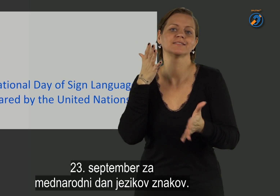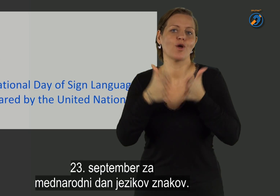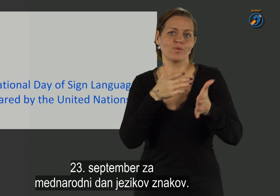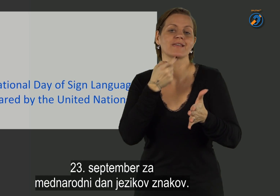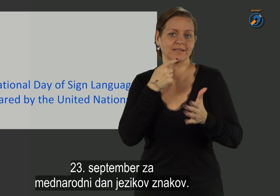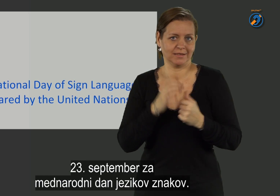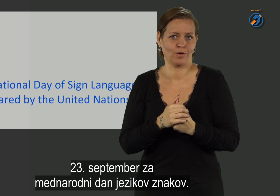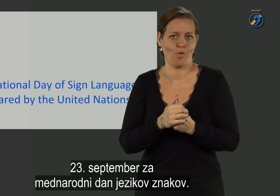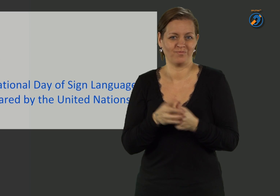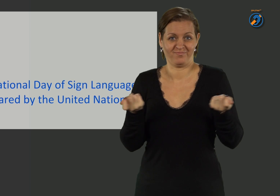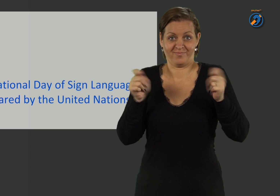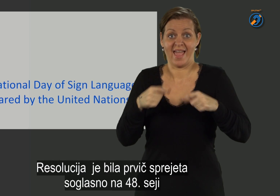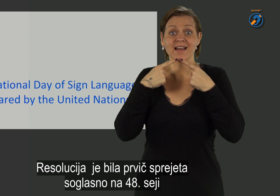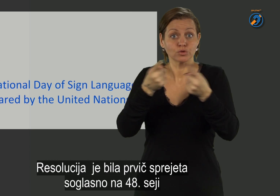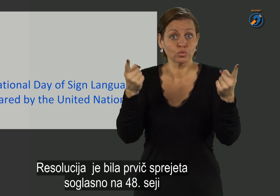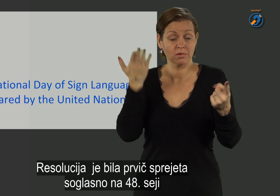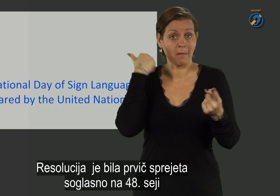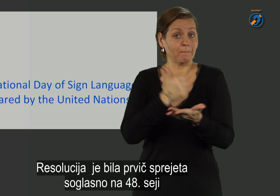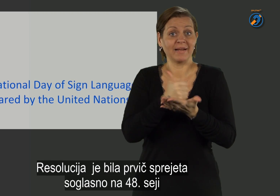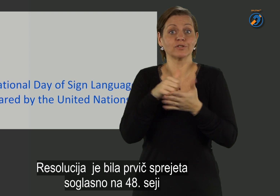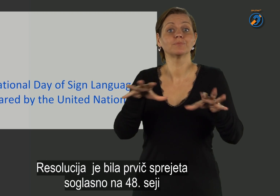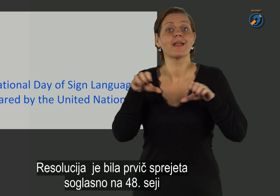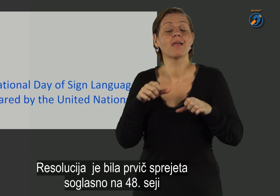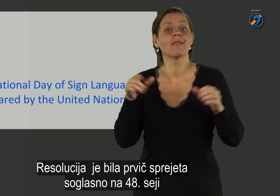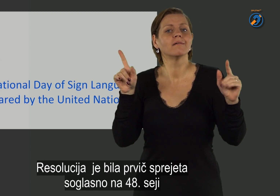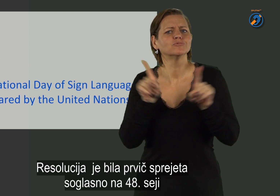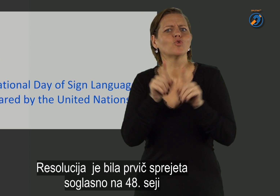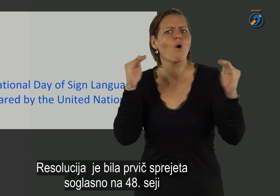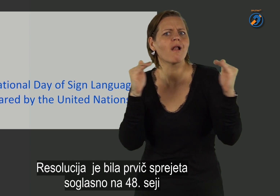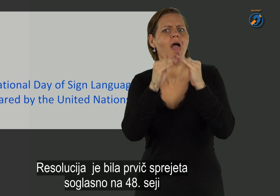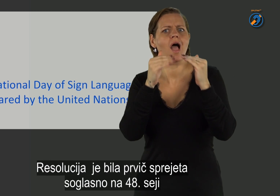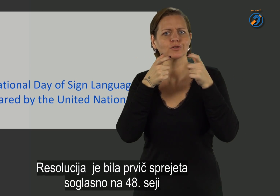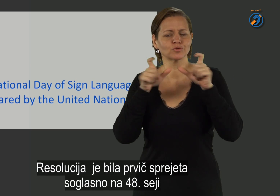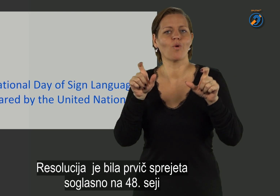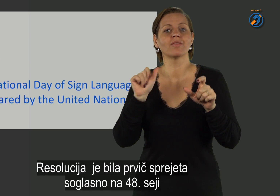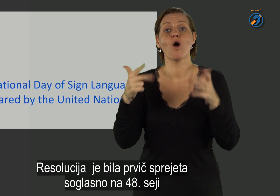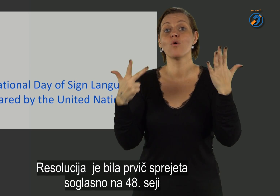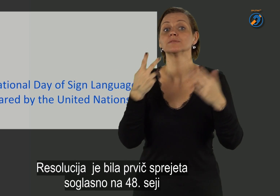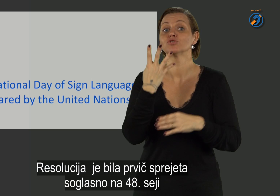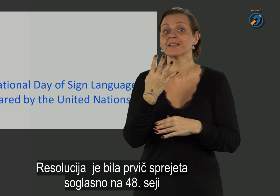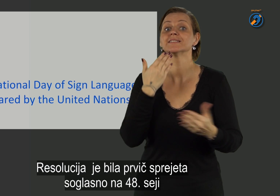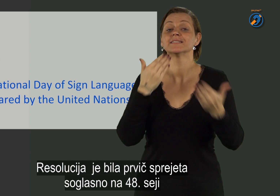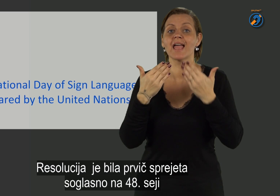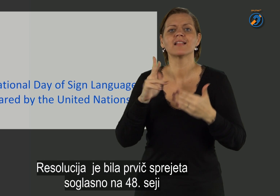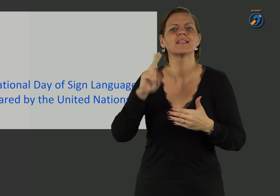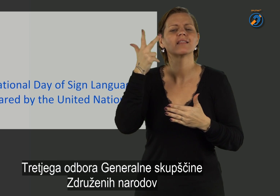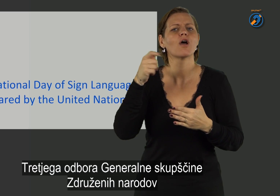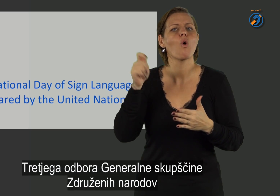znakovnih jezikov. Resolucija je bila prvič sprejeta soglasno na 48. seji tretjega